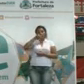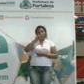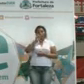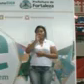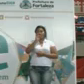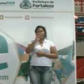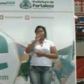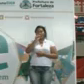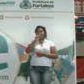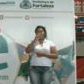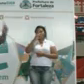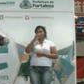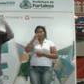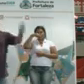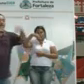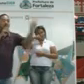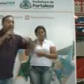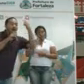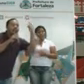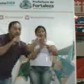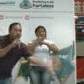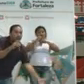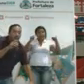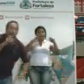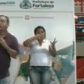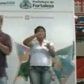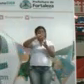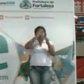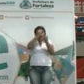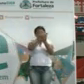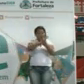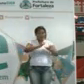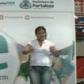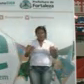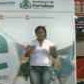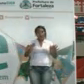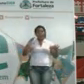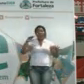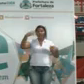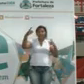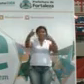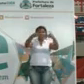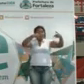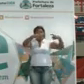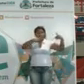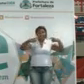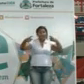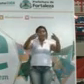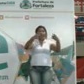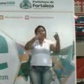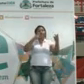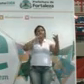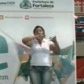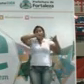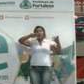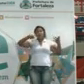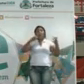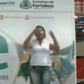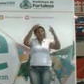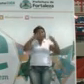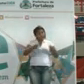disse que o mundo ia se acabar, que ia ter tantas guerras, e teve, que ia ter não sei o que, e teve, não errou uma.